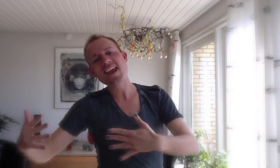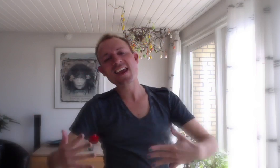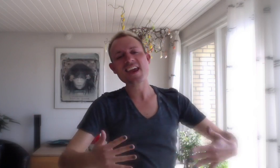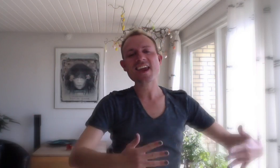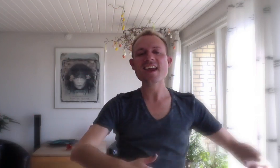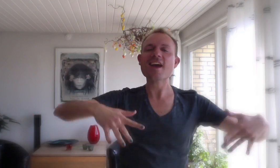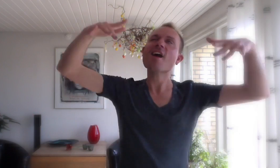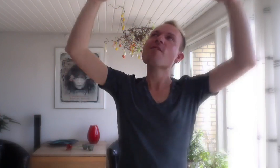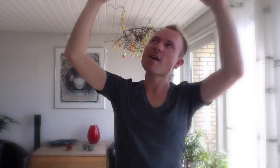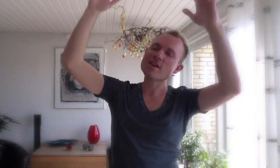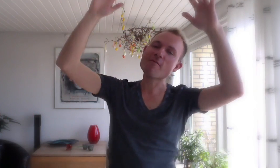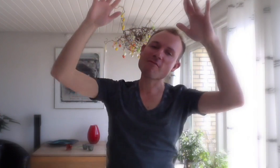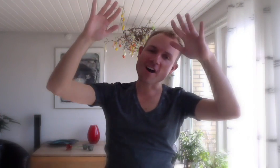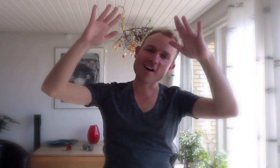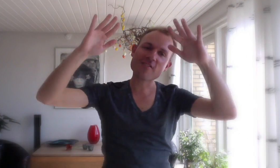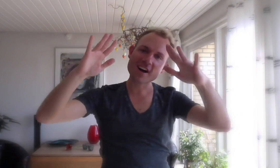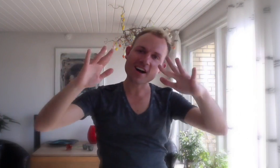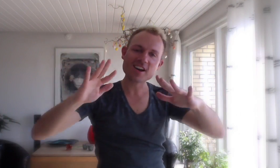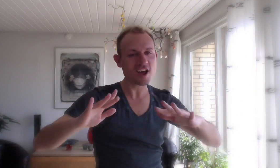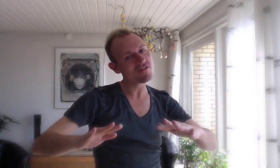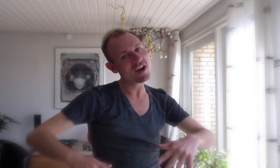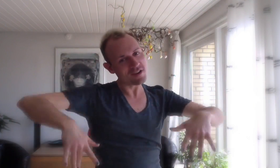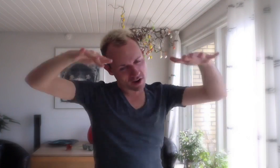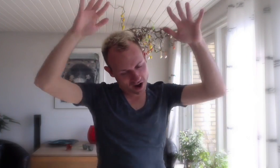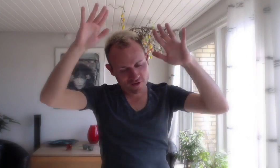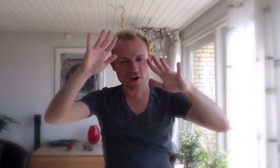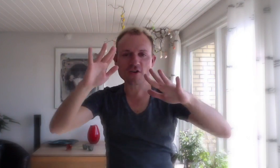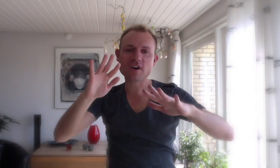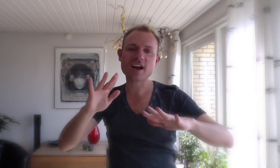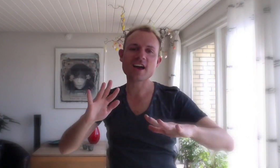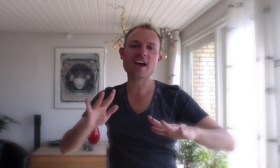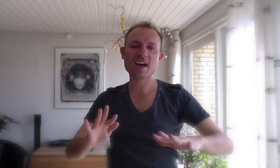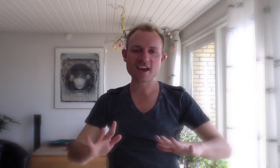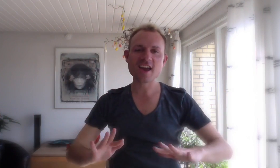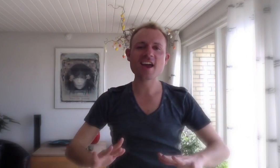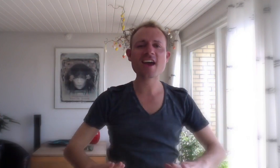Dancein', dancin' De tal-la lluvia cae